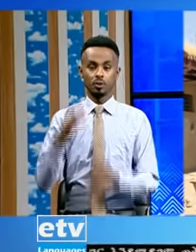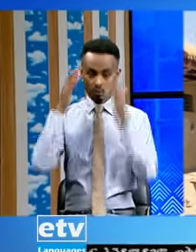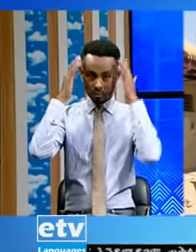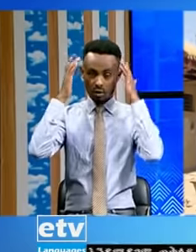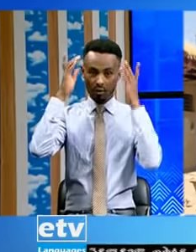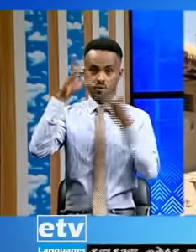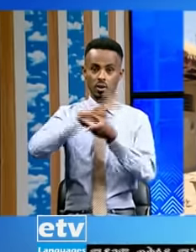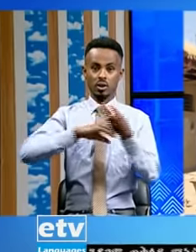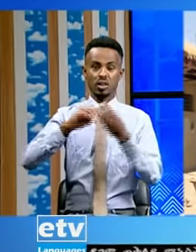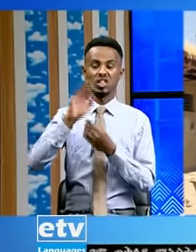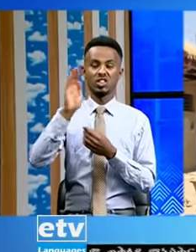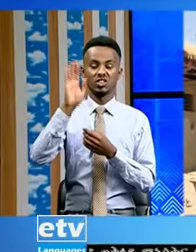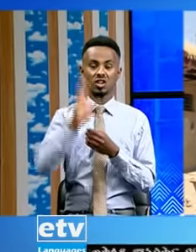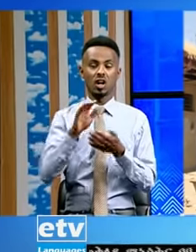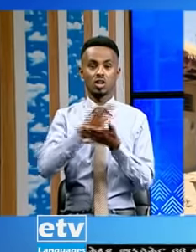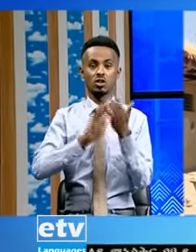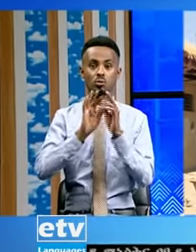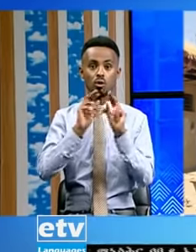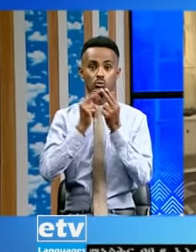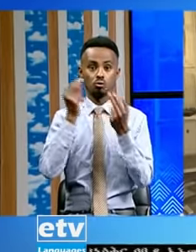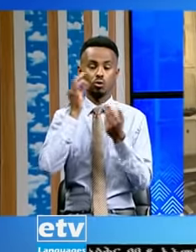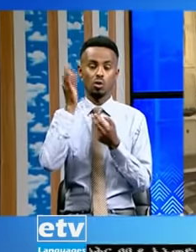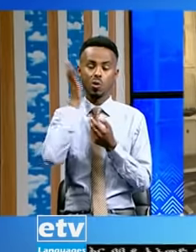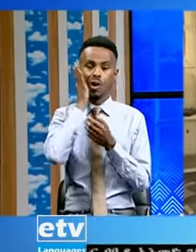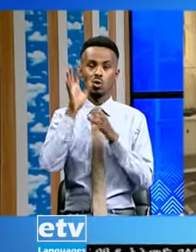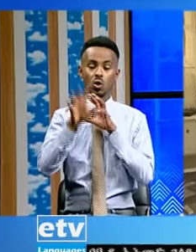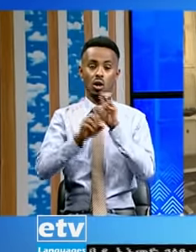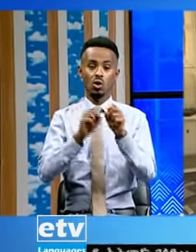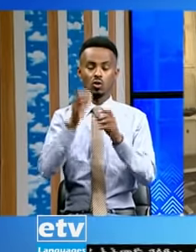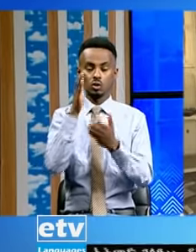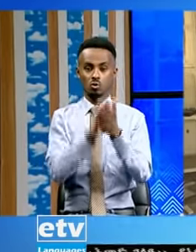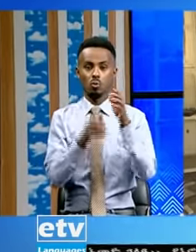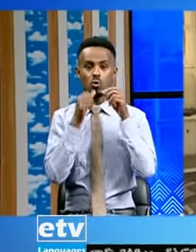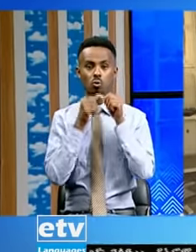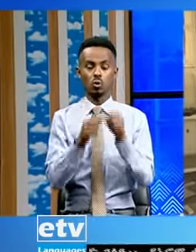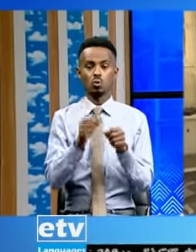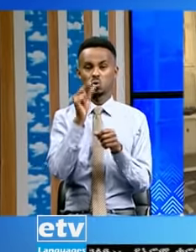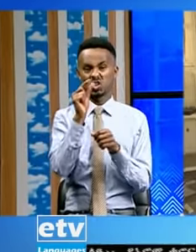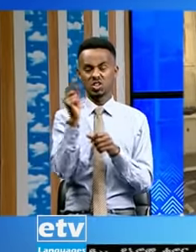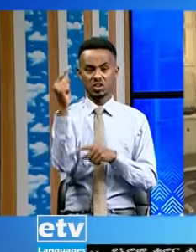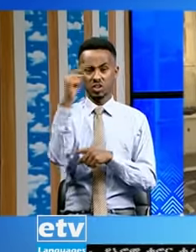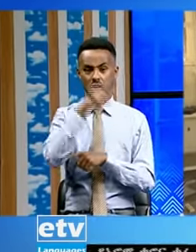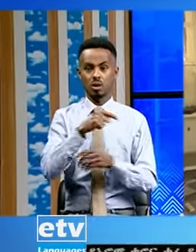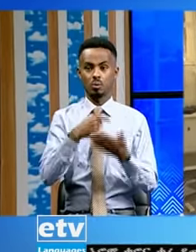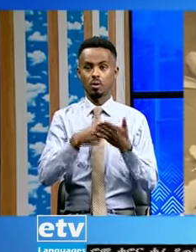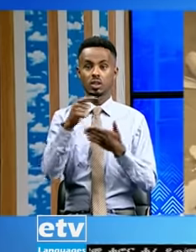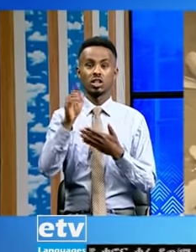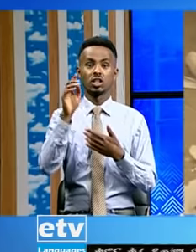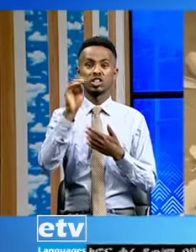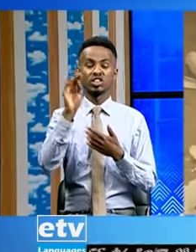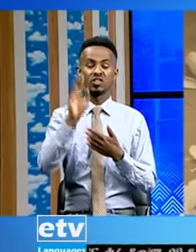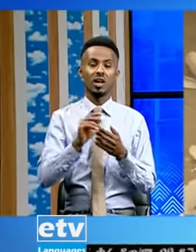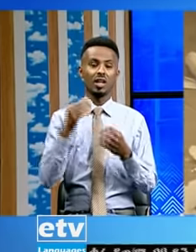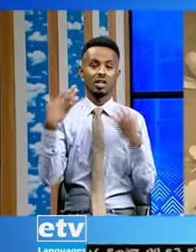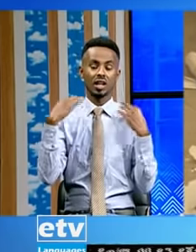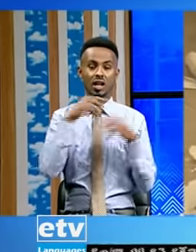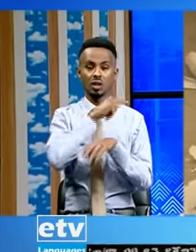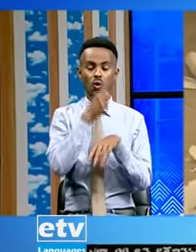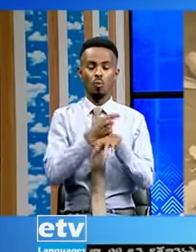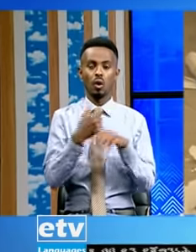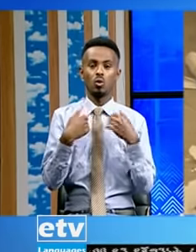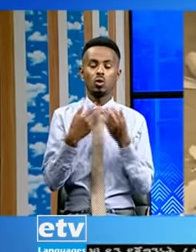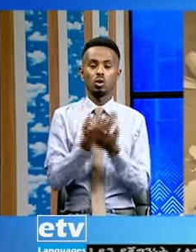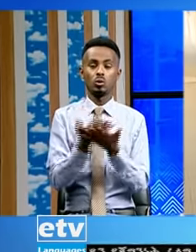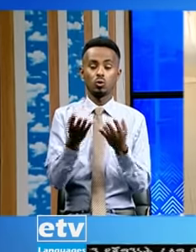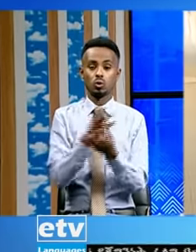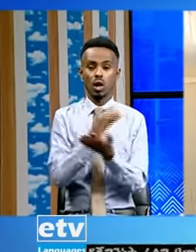በአፋር ክልል ጭፍራ አሸባሪ ቡድኑ ህዋት ወረራ ፈጽሞ በቆየባቸው ውስን ቀናት በዚህ በጭፍራ ጤና ጣቢያ ያሉ